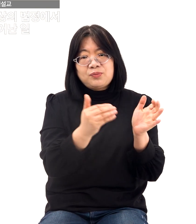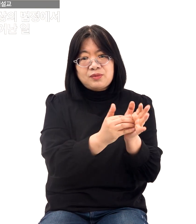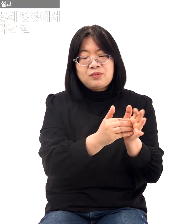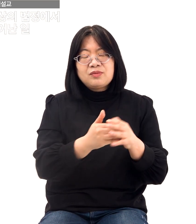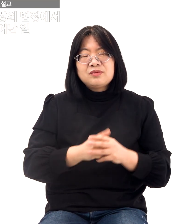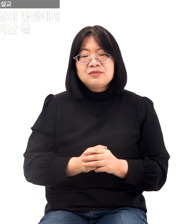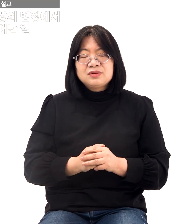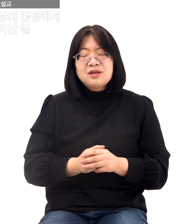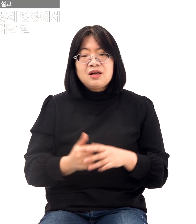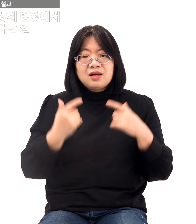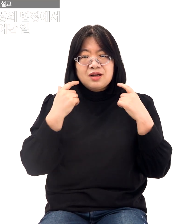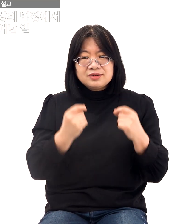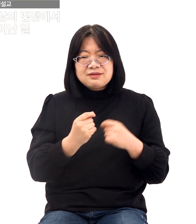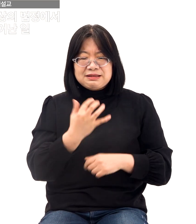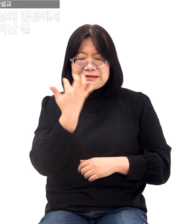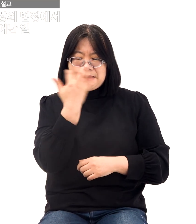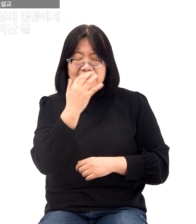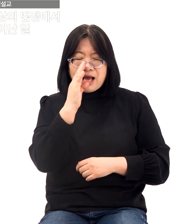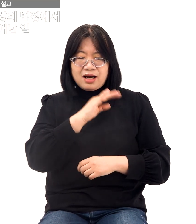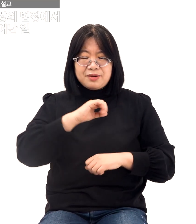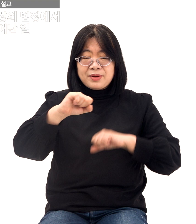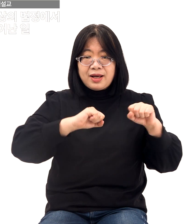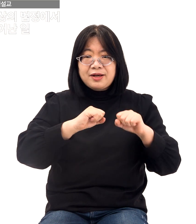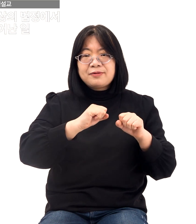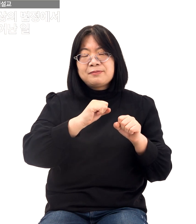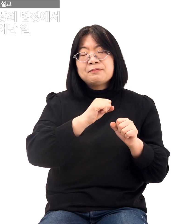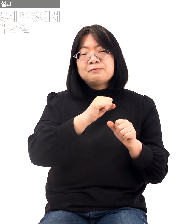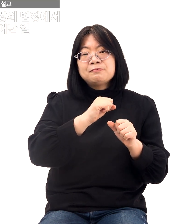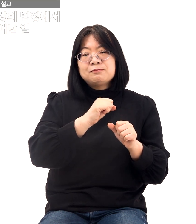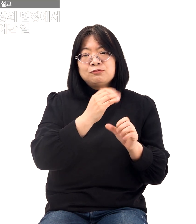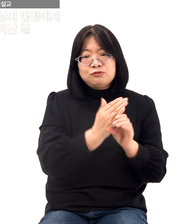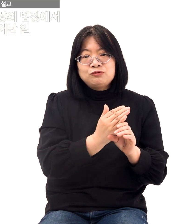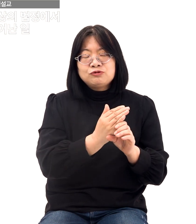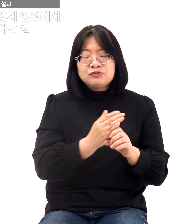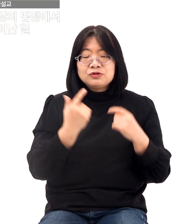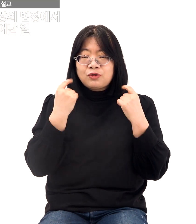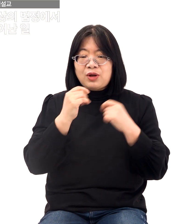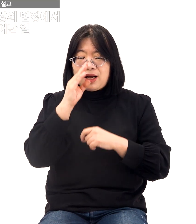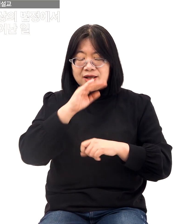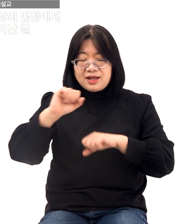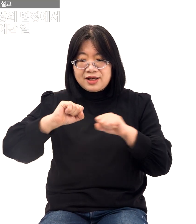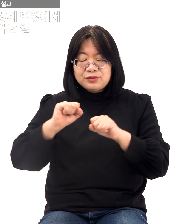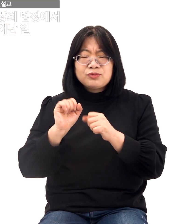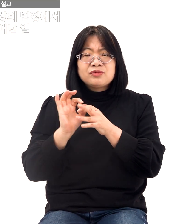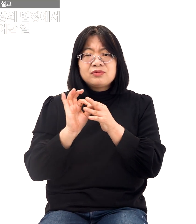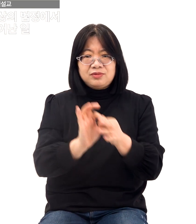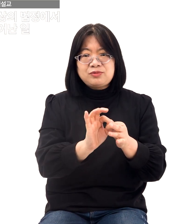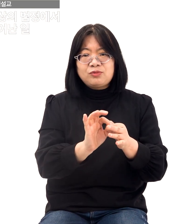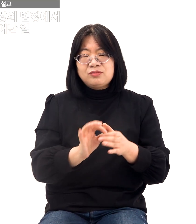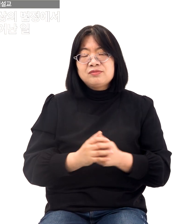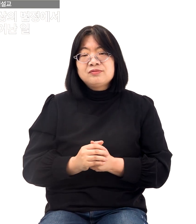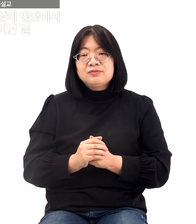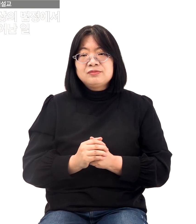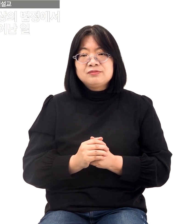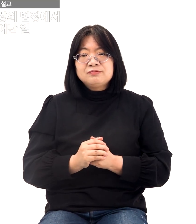여전히 음행에 빠져 있고 여전히 악행을 저질러요.